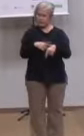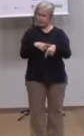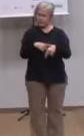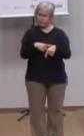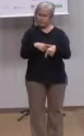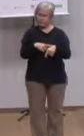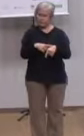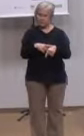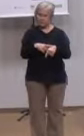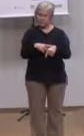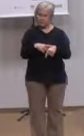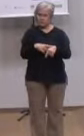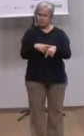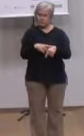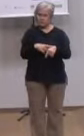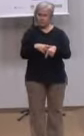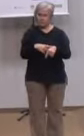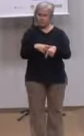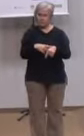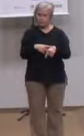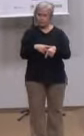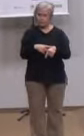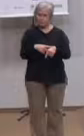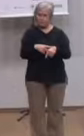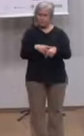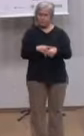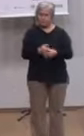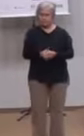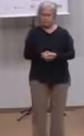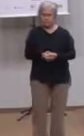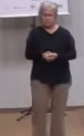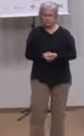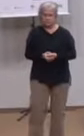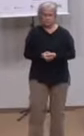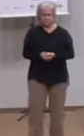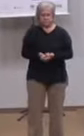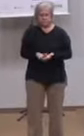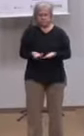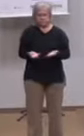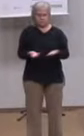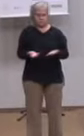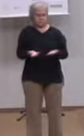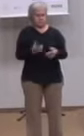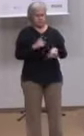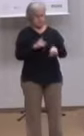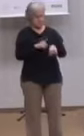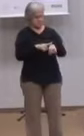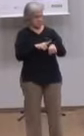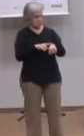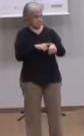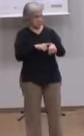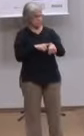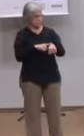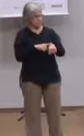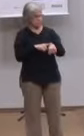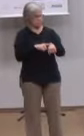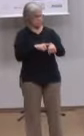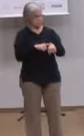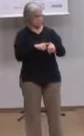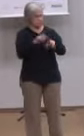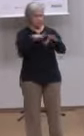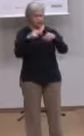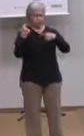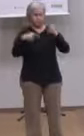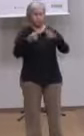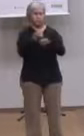preciso isso? Até quando nós vamos continuar chovendo molhado? Se a gente for somar quantas audiências